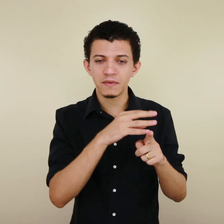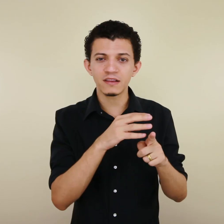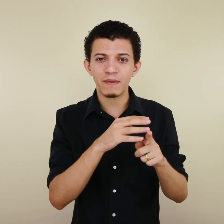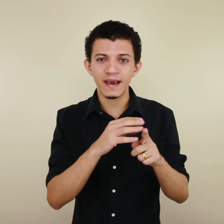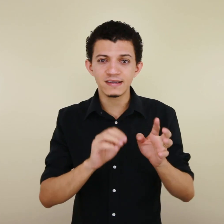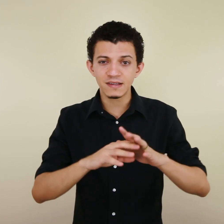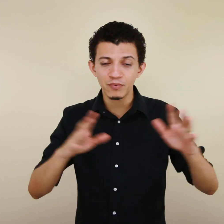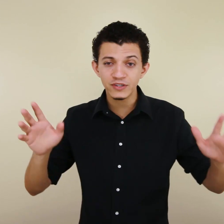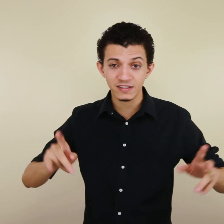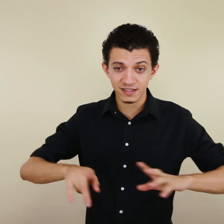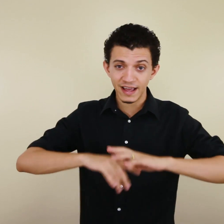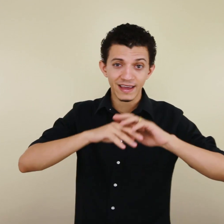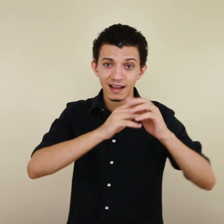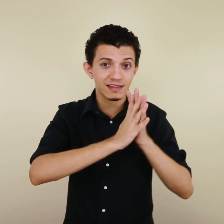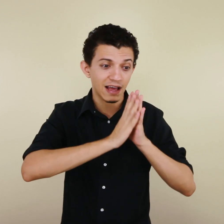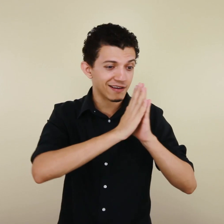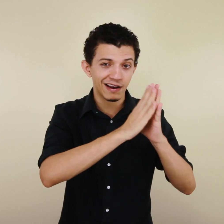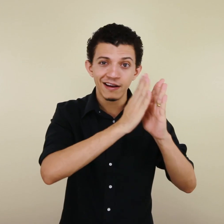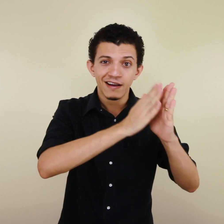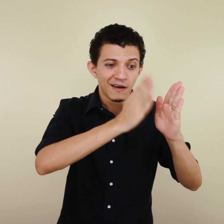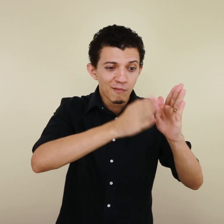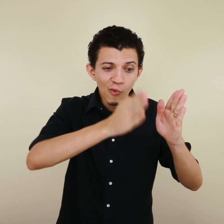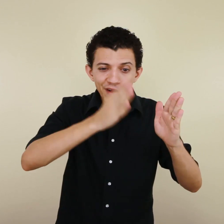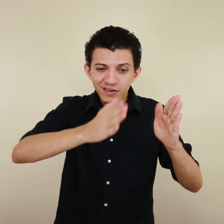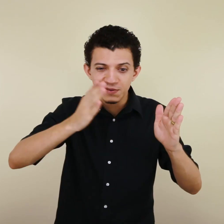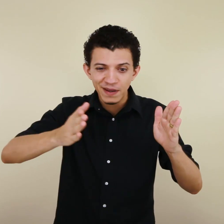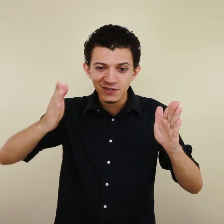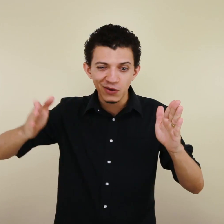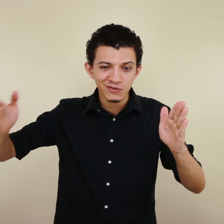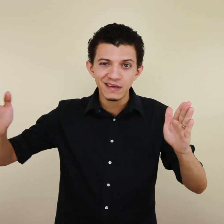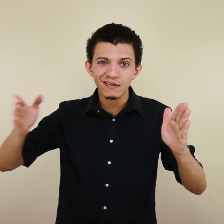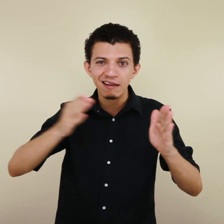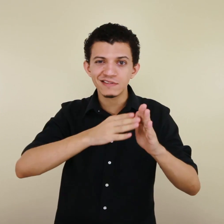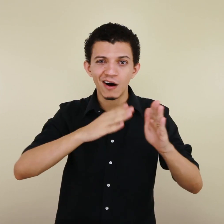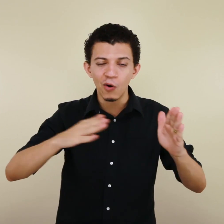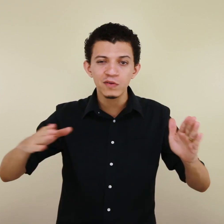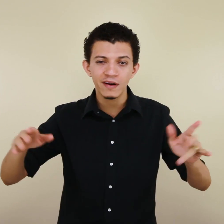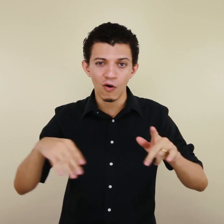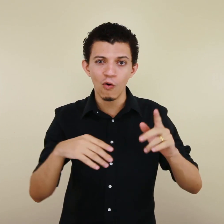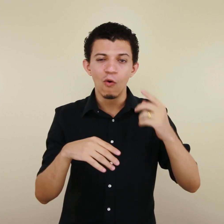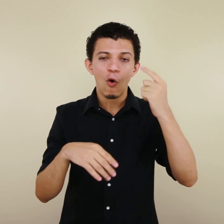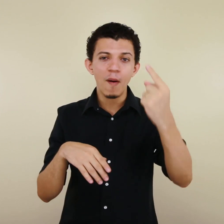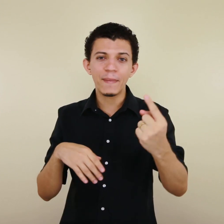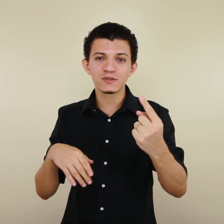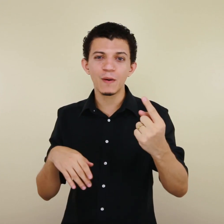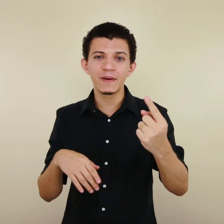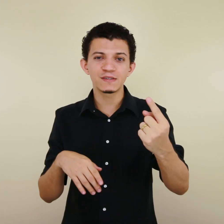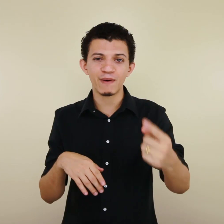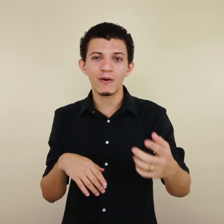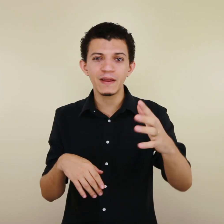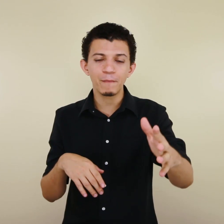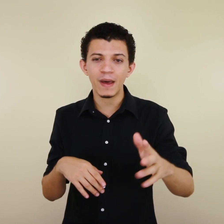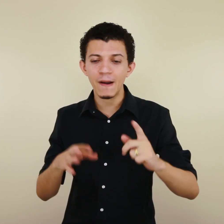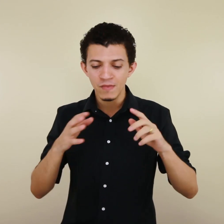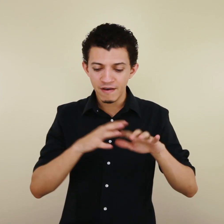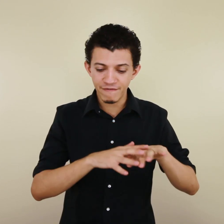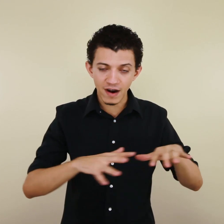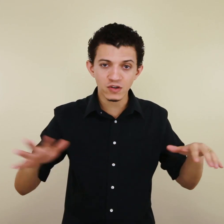determinado país, e assim por diante. Você tem muitas pessoas uma do lado da outra, ou uma pessoa principal ali em pé, e várias outras